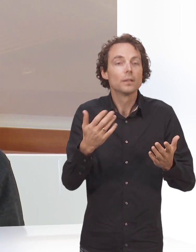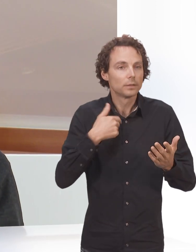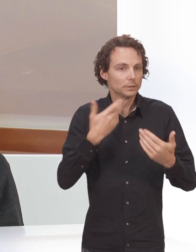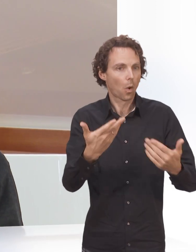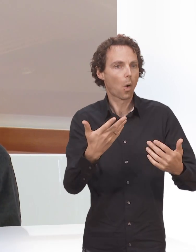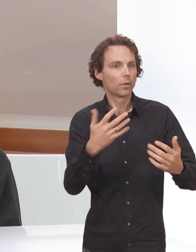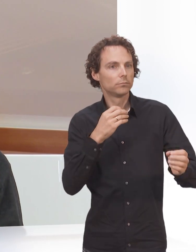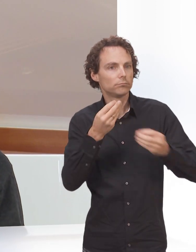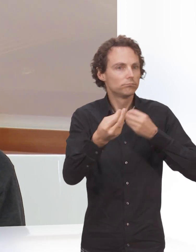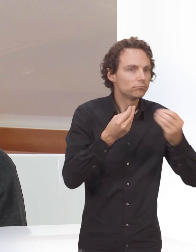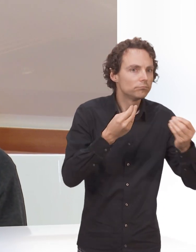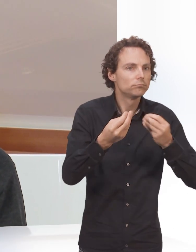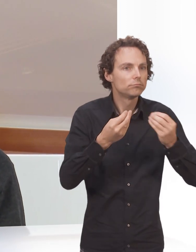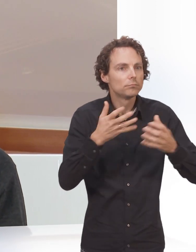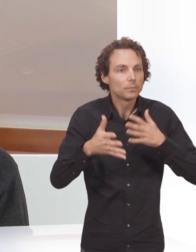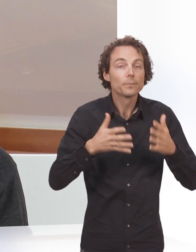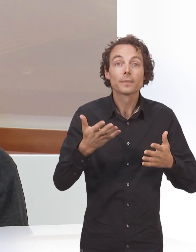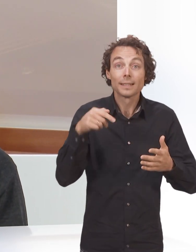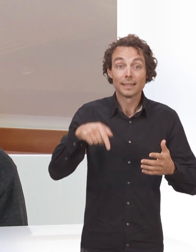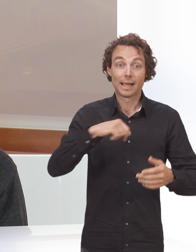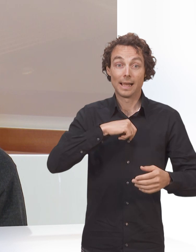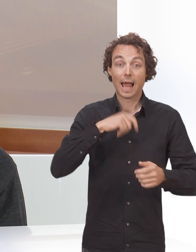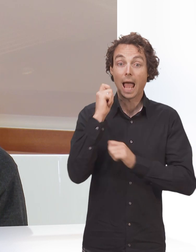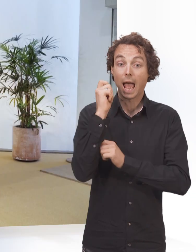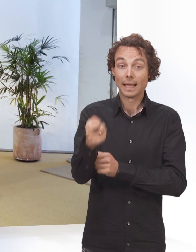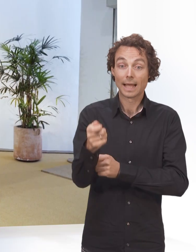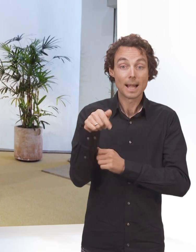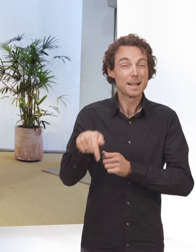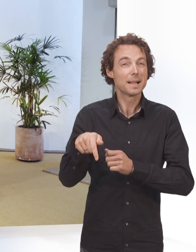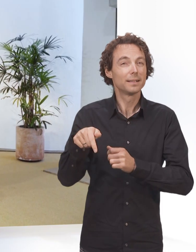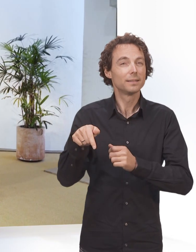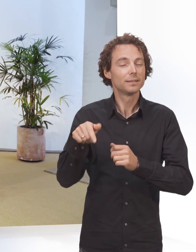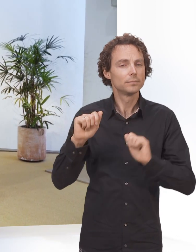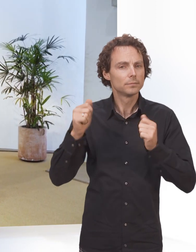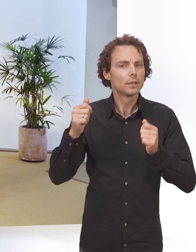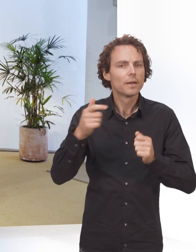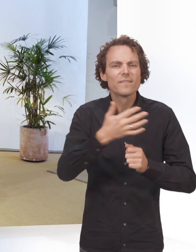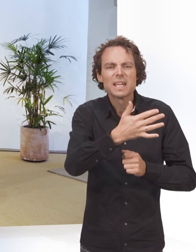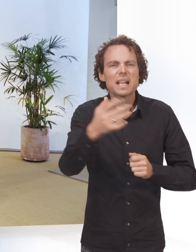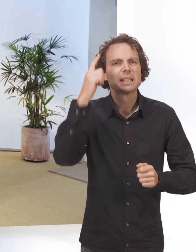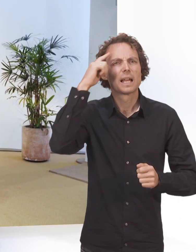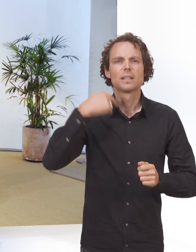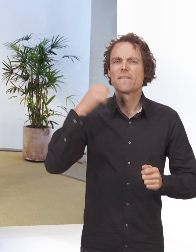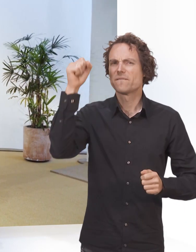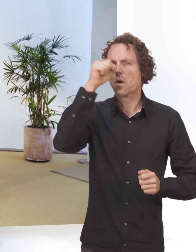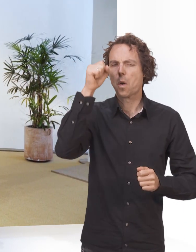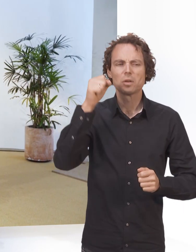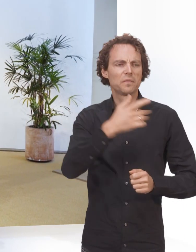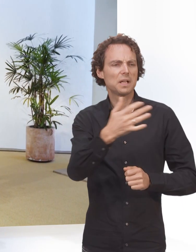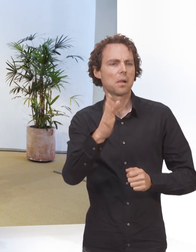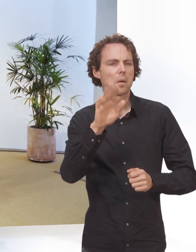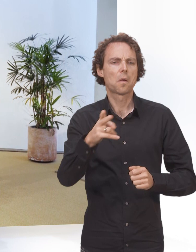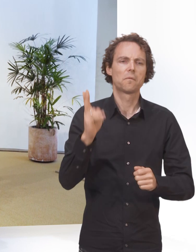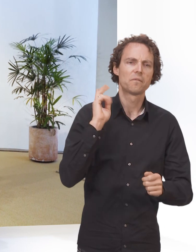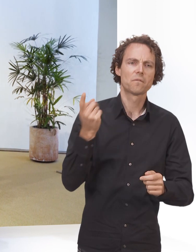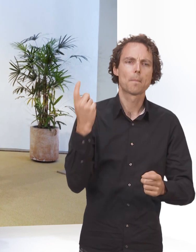Leuten im Gespräch. Und das Interessante ist, gerade bei dieser Angelaktion, da halten mich viele für verrückt. Manche gehen an mir vorbei und reden gar